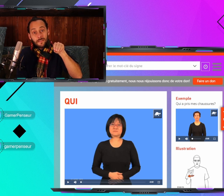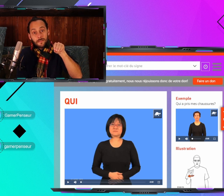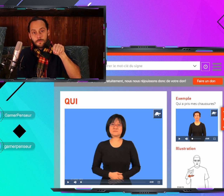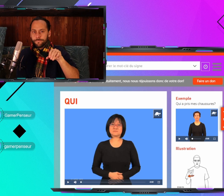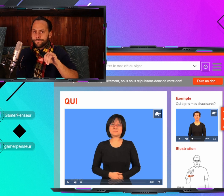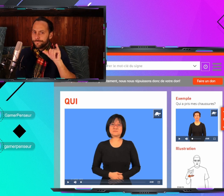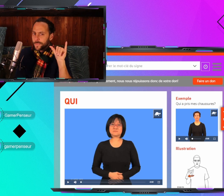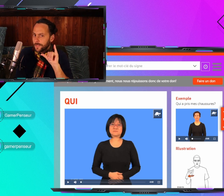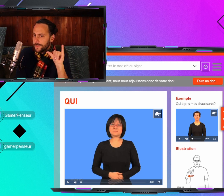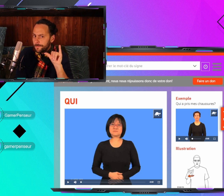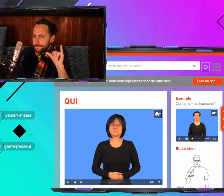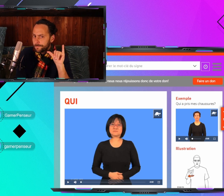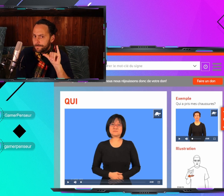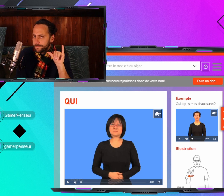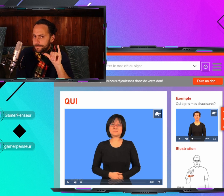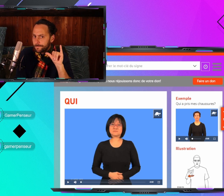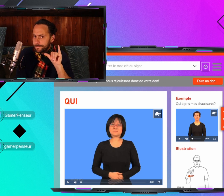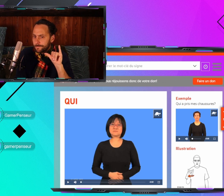prix, qui.